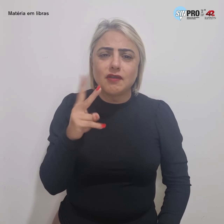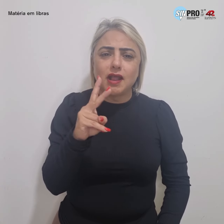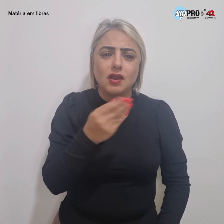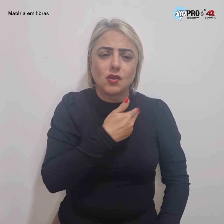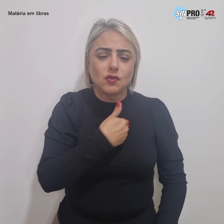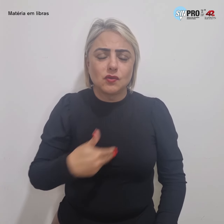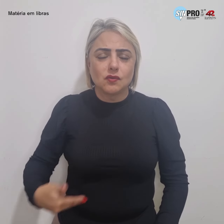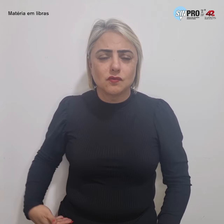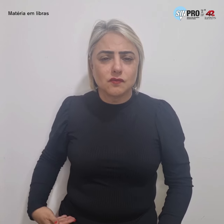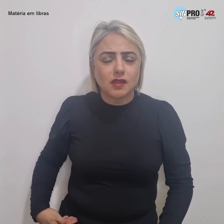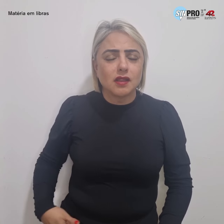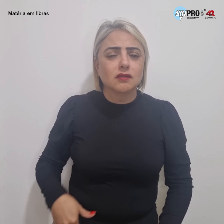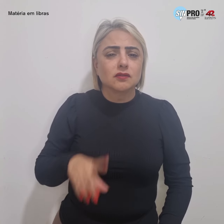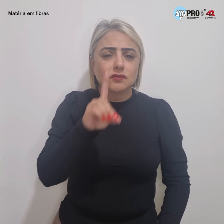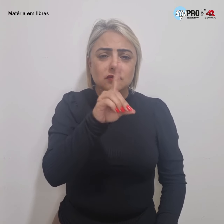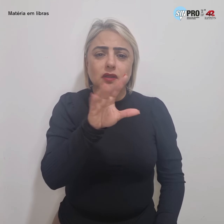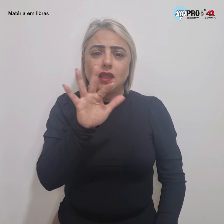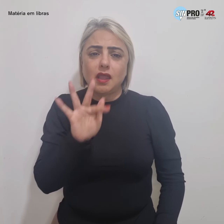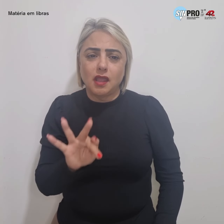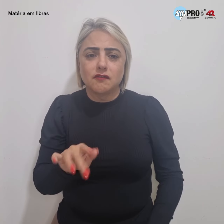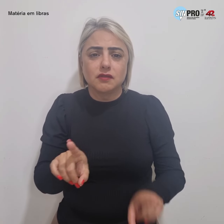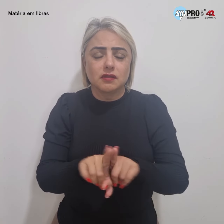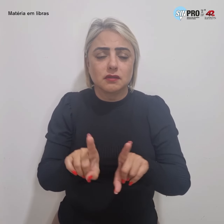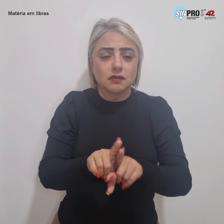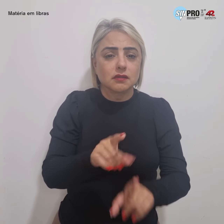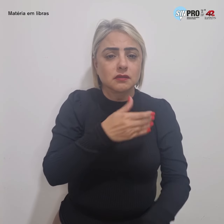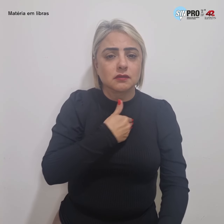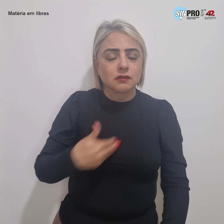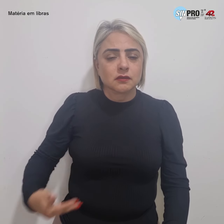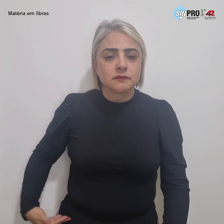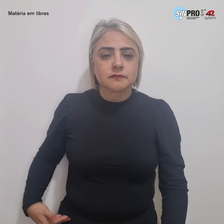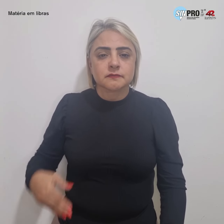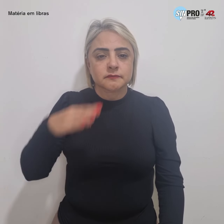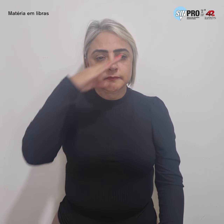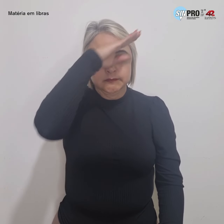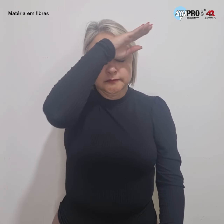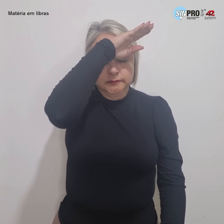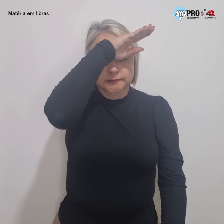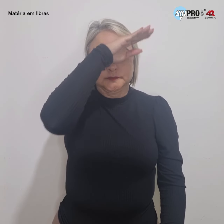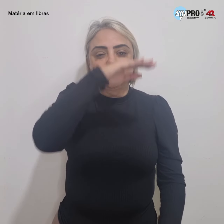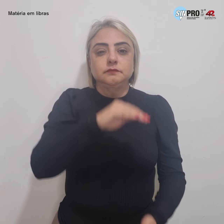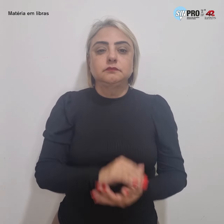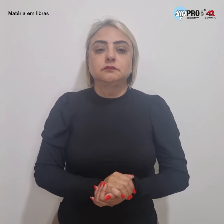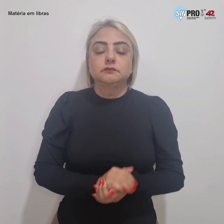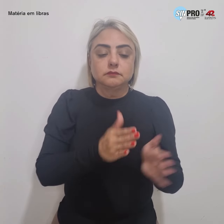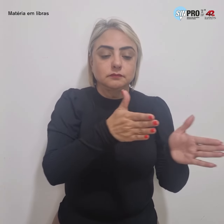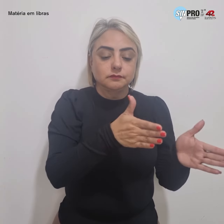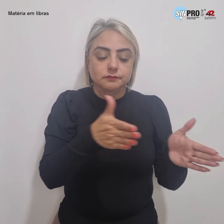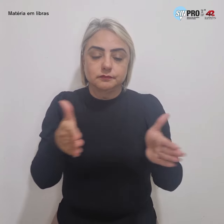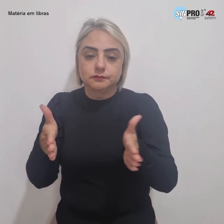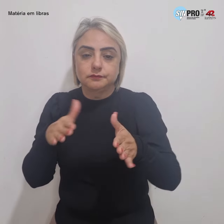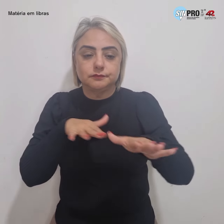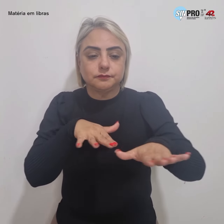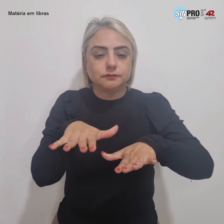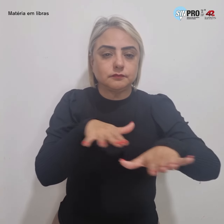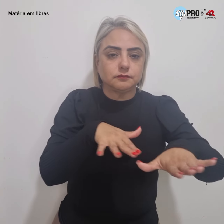do Distrito Federal e pelo governo de Jair Bolsonaro. Durante o movimento paredista,